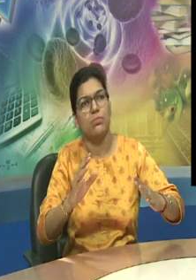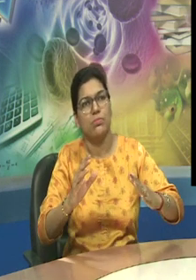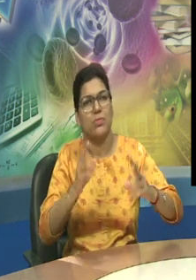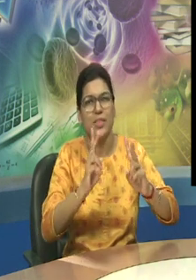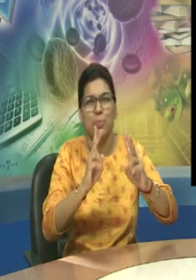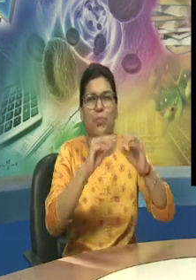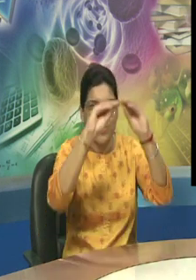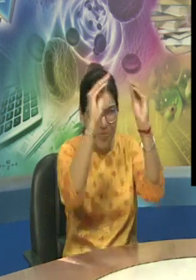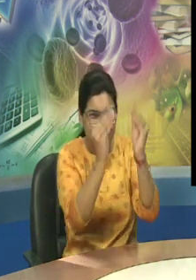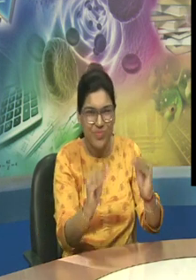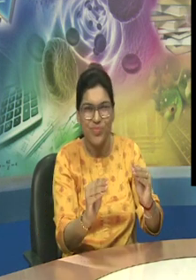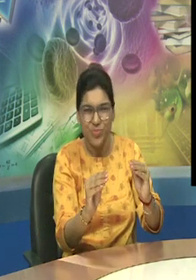ईश्वर के